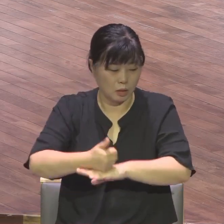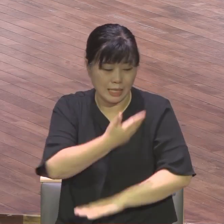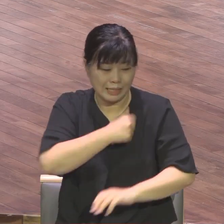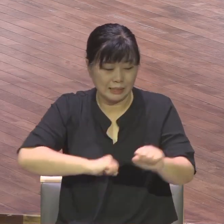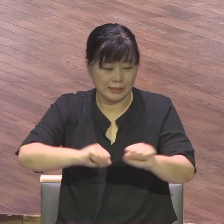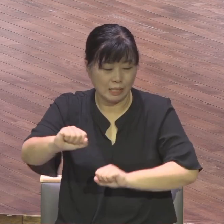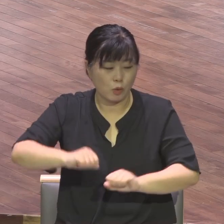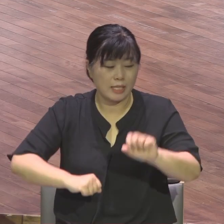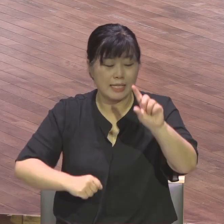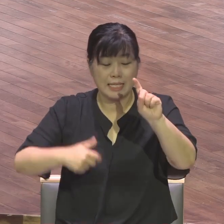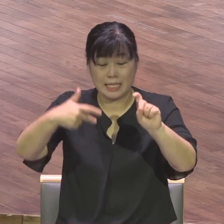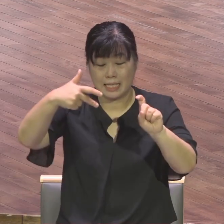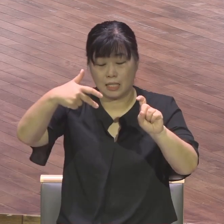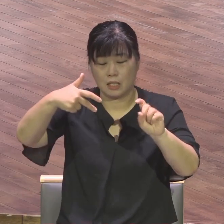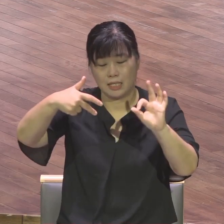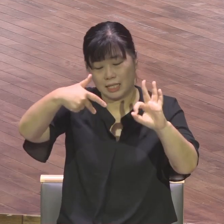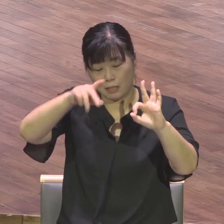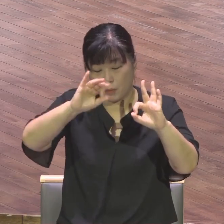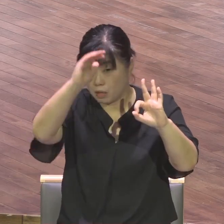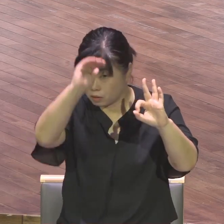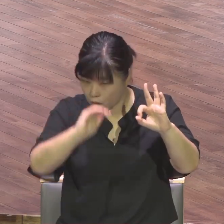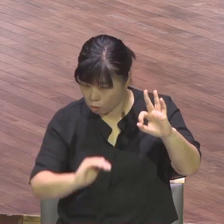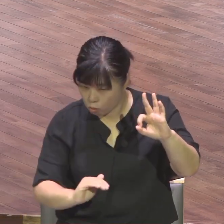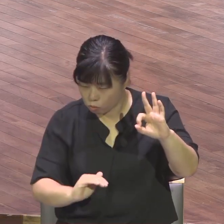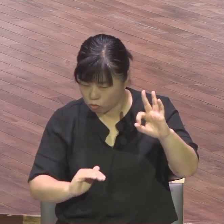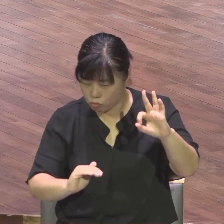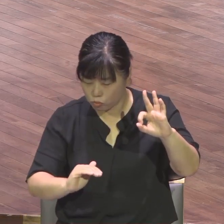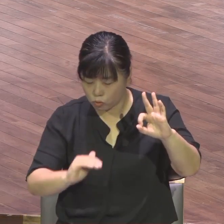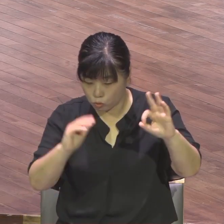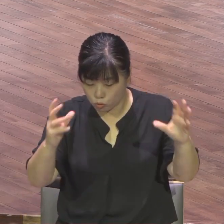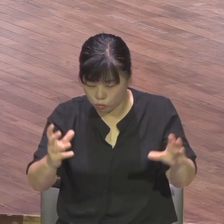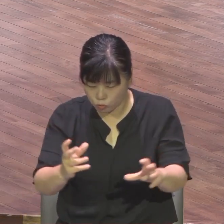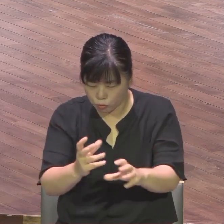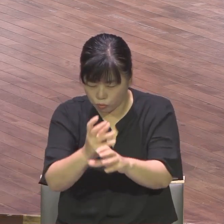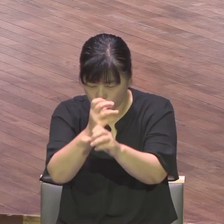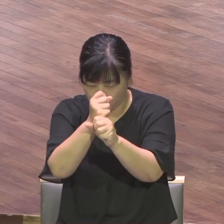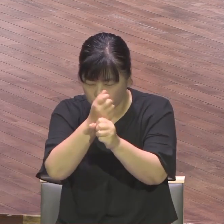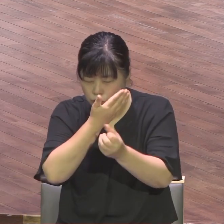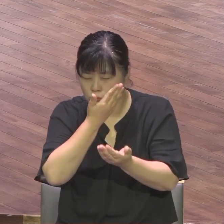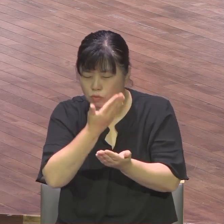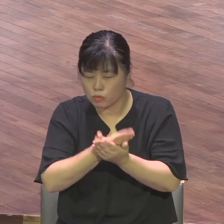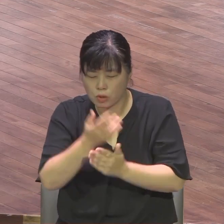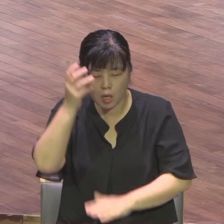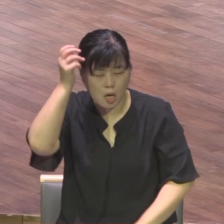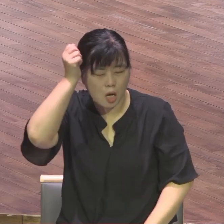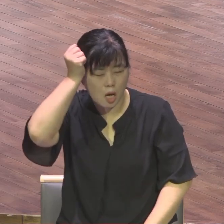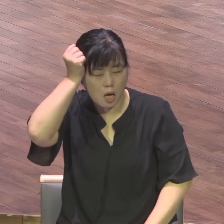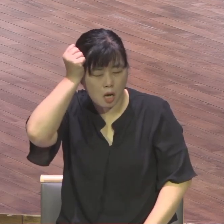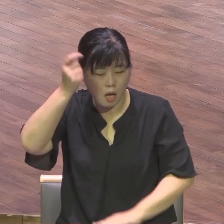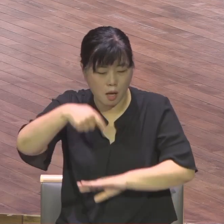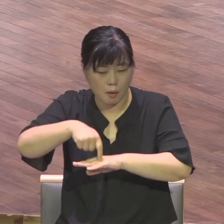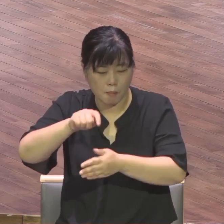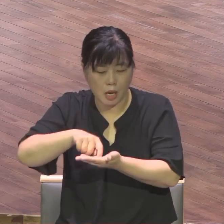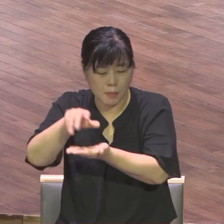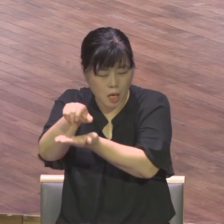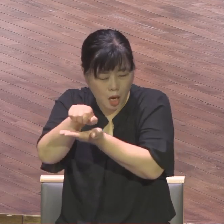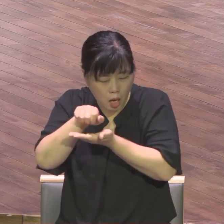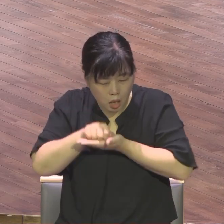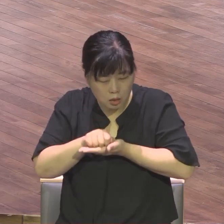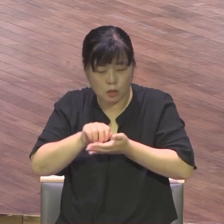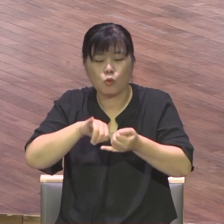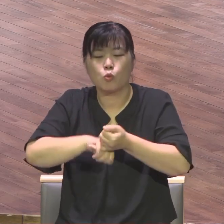사도행전 10장의 말씀 중에 여러분이 가장 가슴 깊이 간직해야 될 말씀이